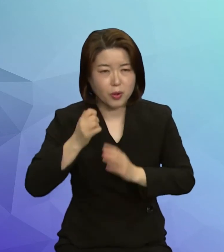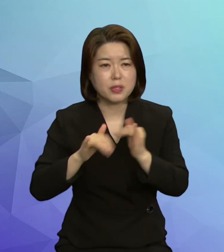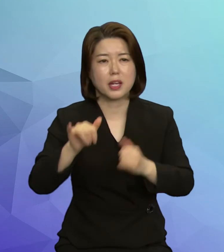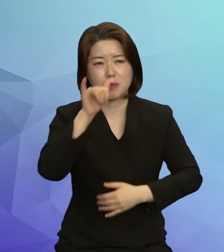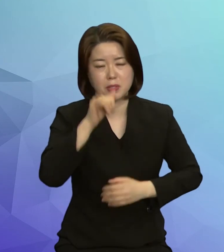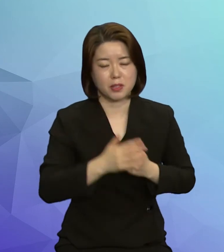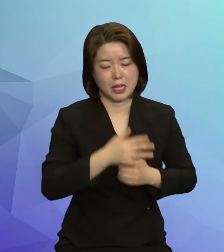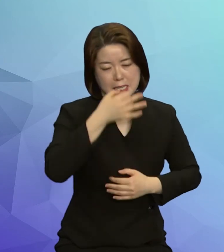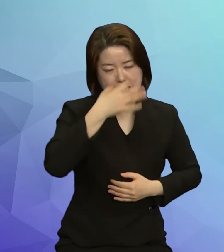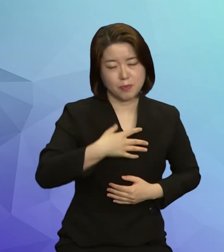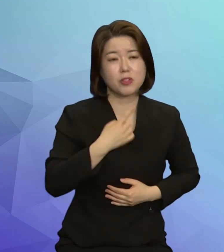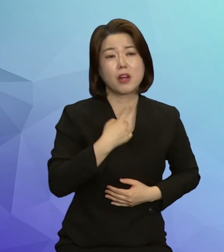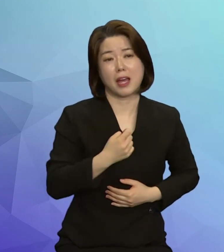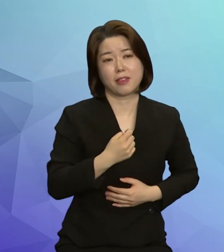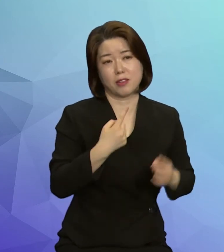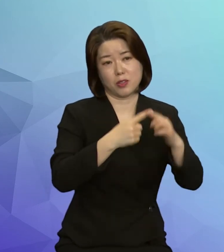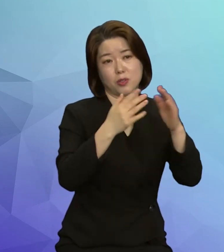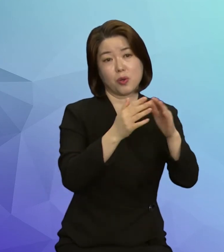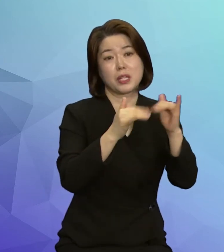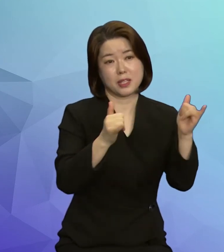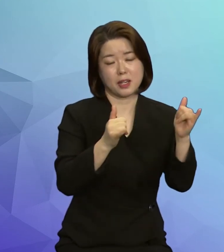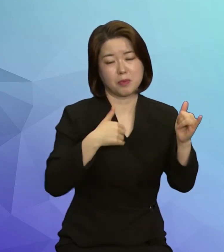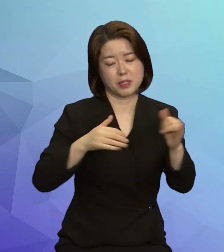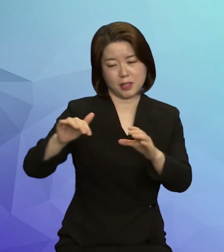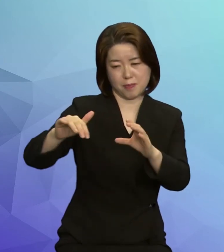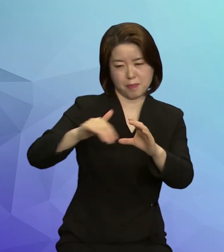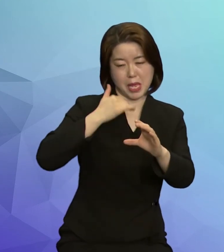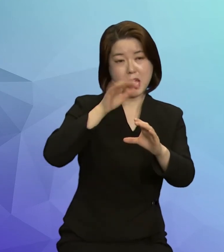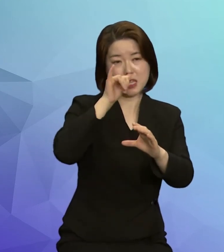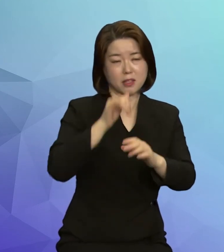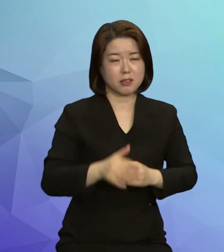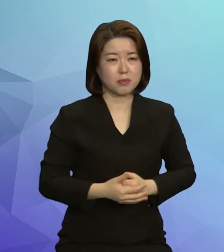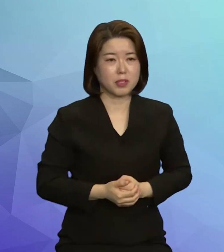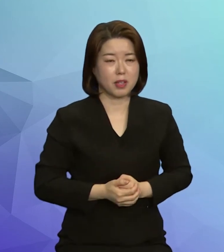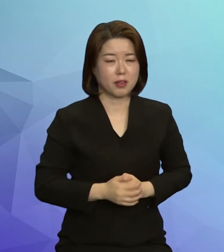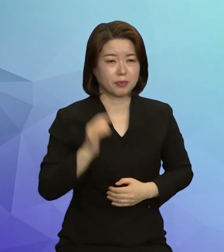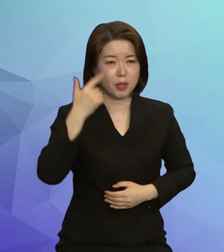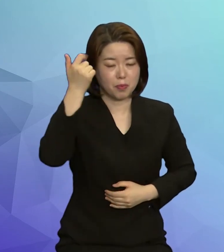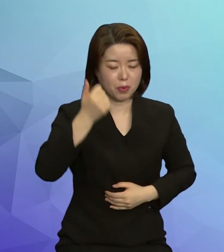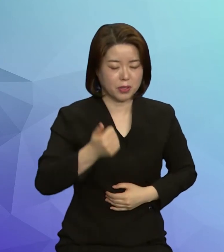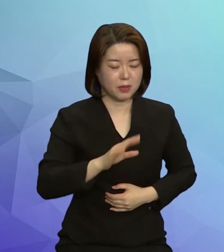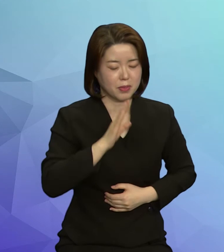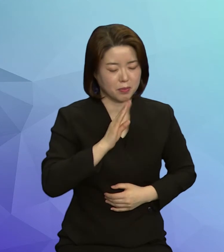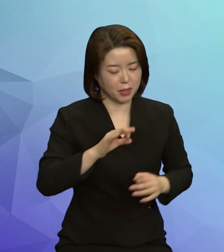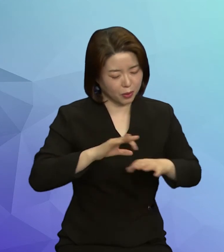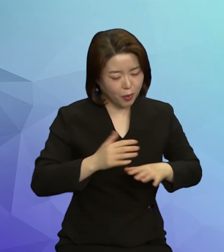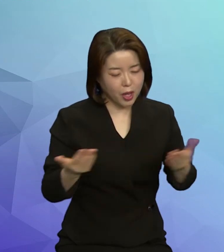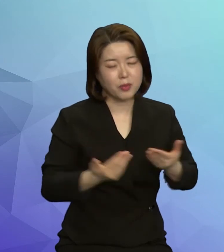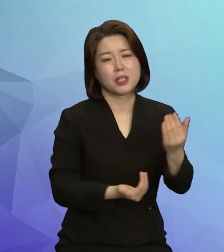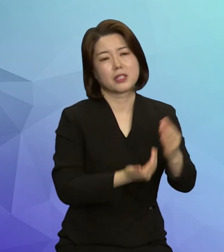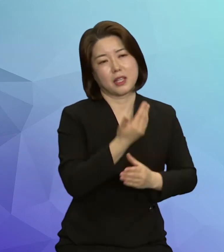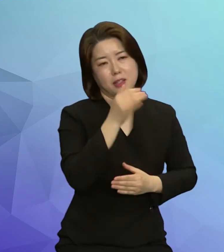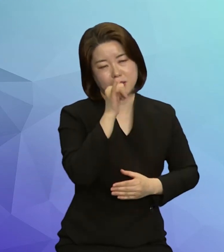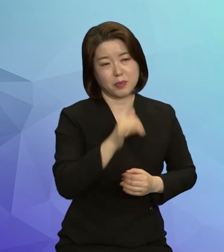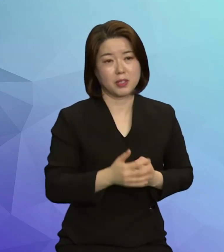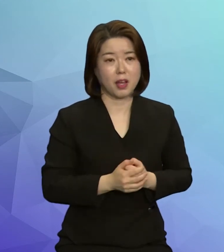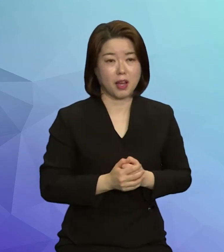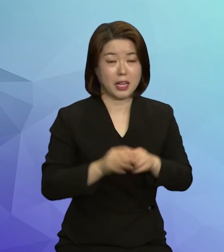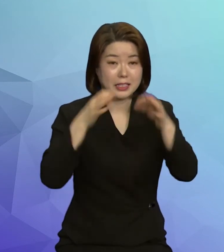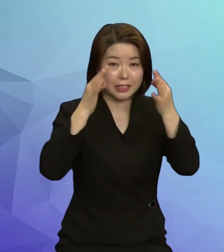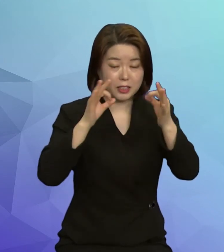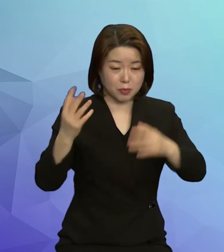사람이 있어서 아주 힘들어 하시던 교인이 제게 메일을 보내셨어요. 목사님, 아주 놀라운 일이